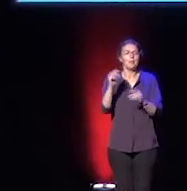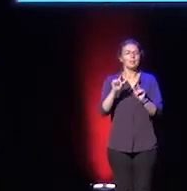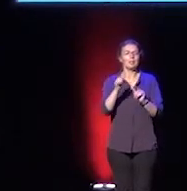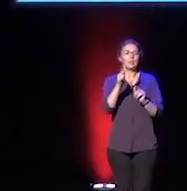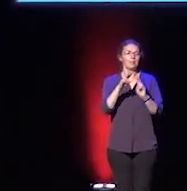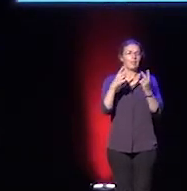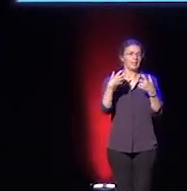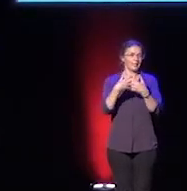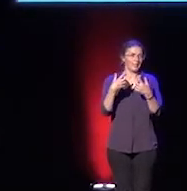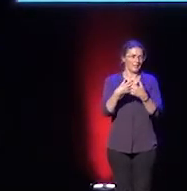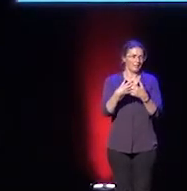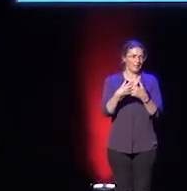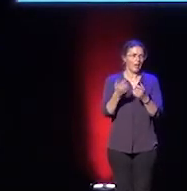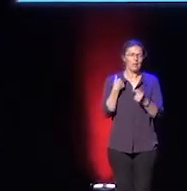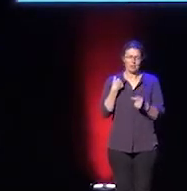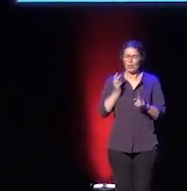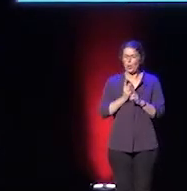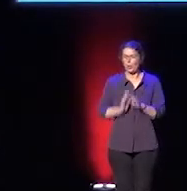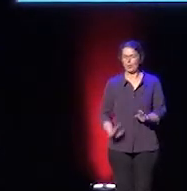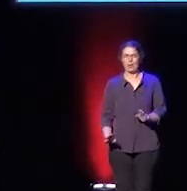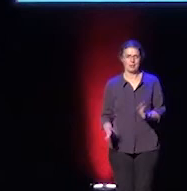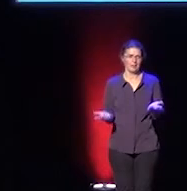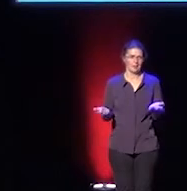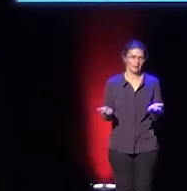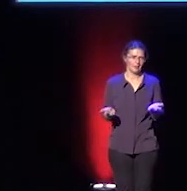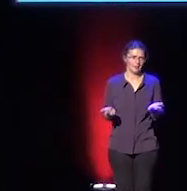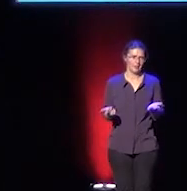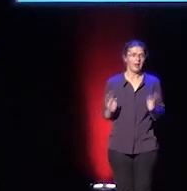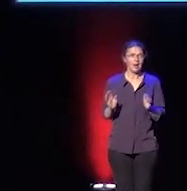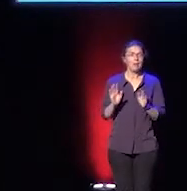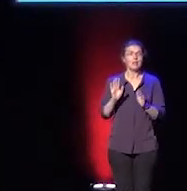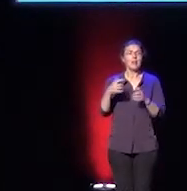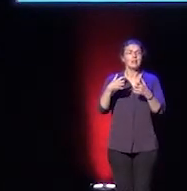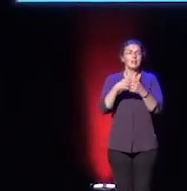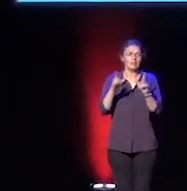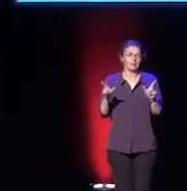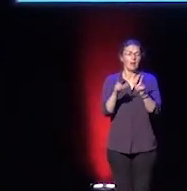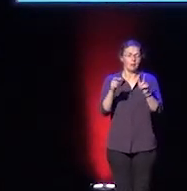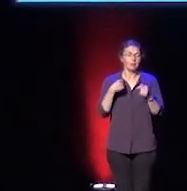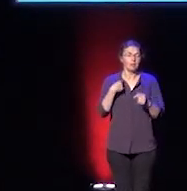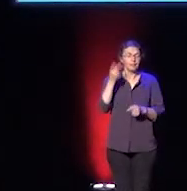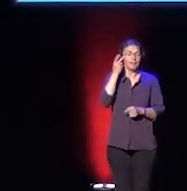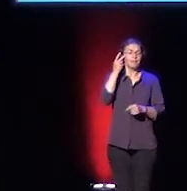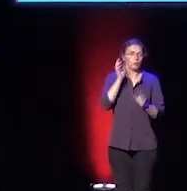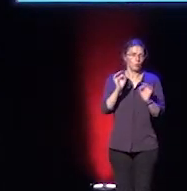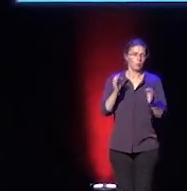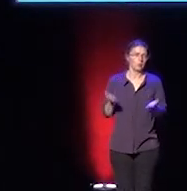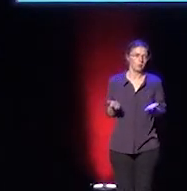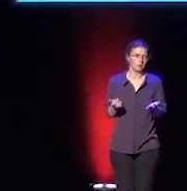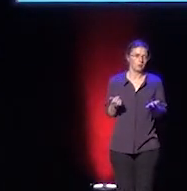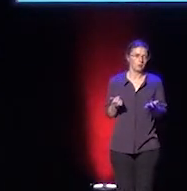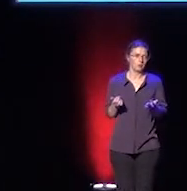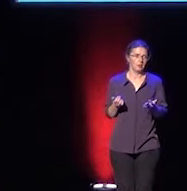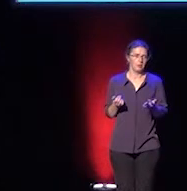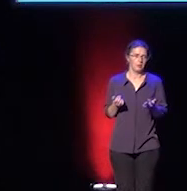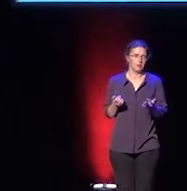Weltkrieg, aber da war ich nun ziemlich klein noch. Aber die Nachkriegszeit, die habe ich in Erinnerung.